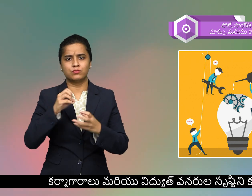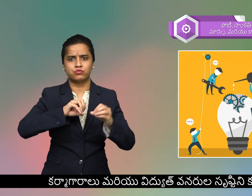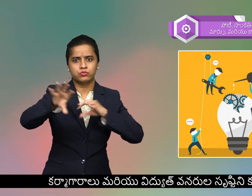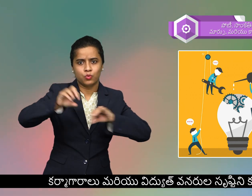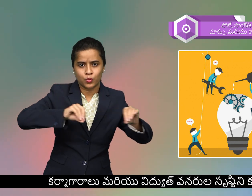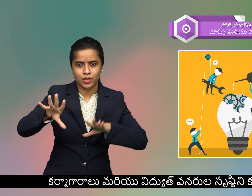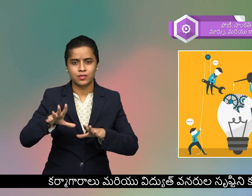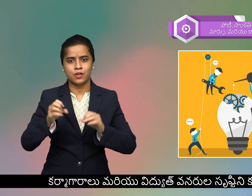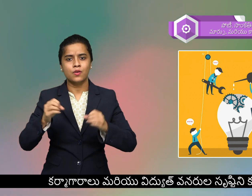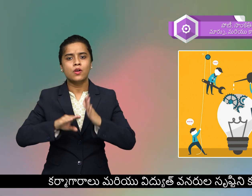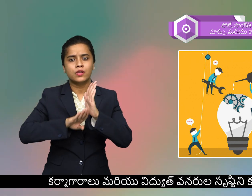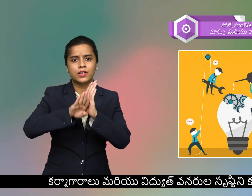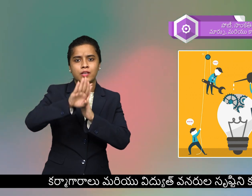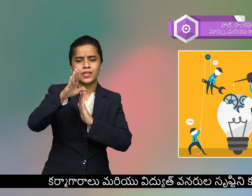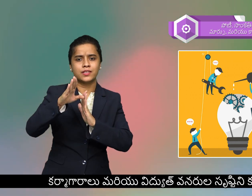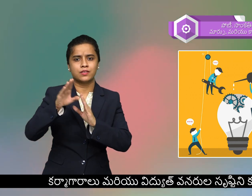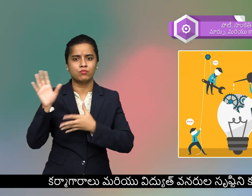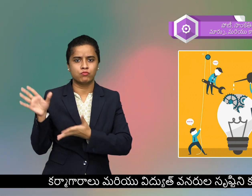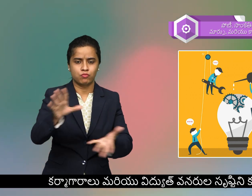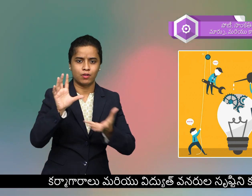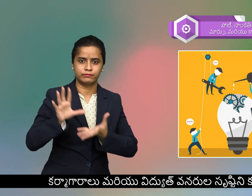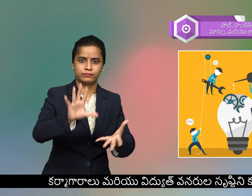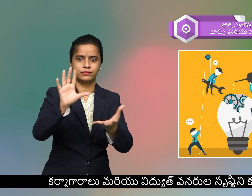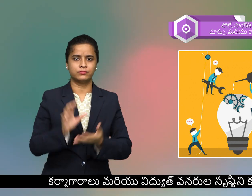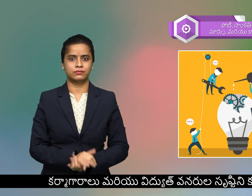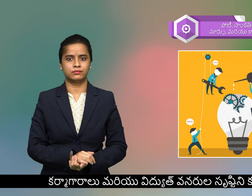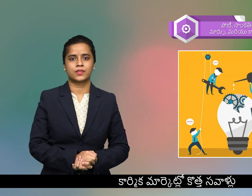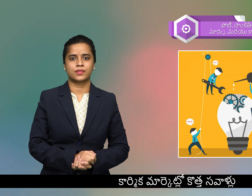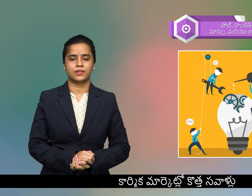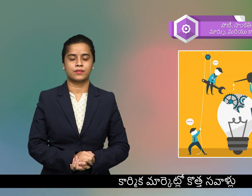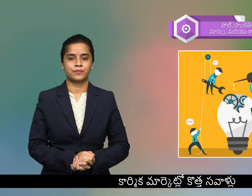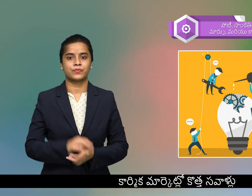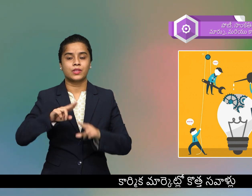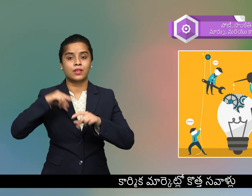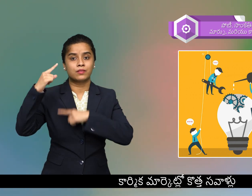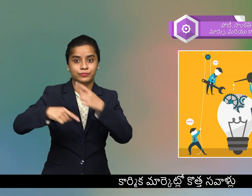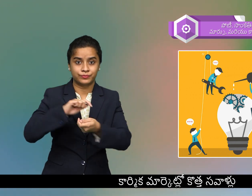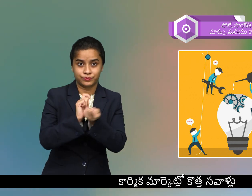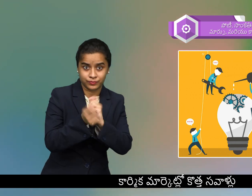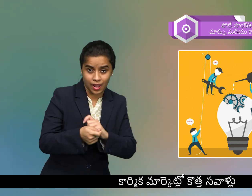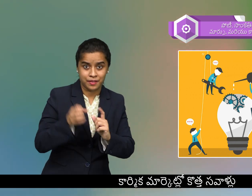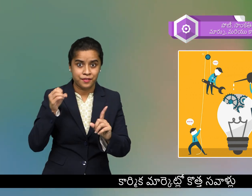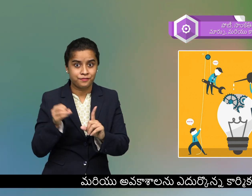కర్మాగారాలు మరియు విద్యుత్ వనరుల సృష్టిని కలిగి ఉంది. కార్మిక మార్కెట్లో కొత్త సవాళ్లు